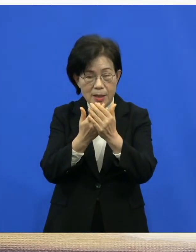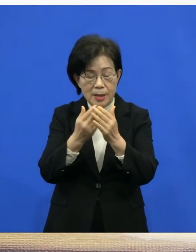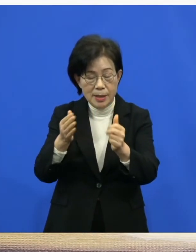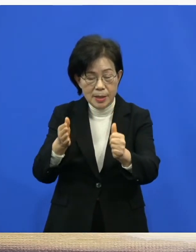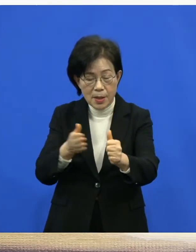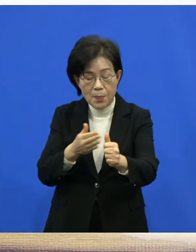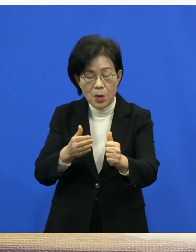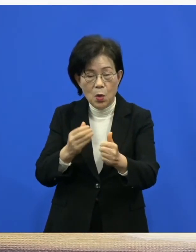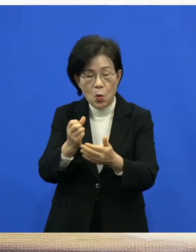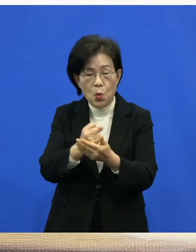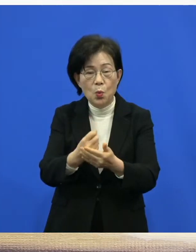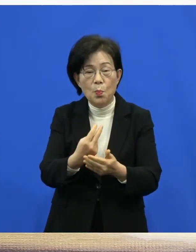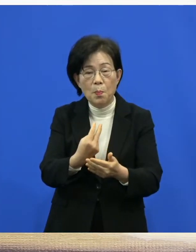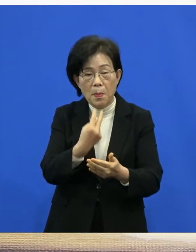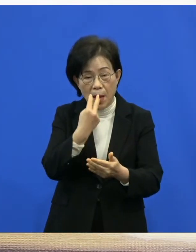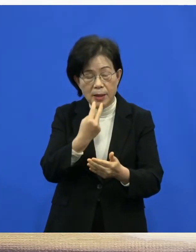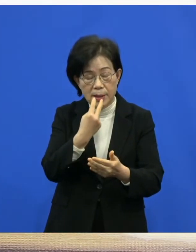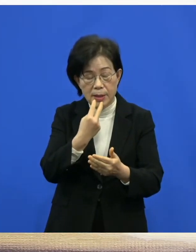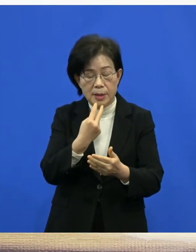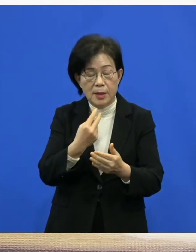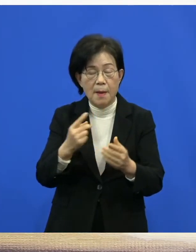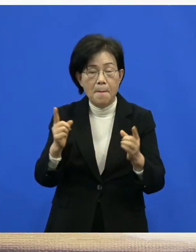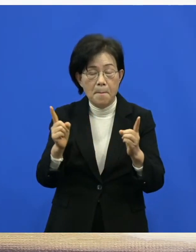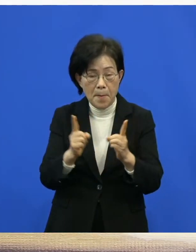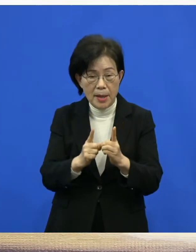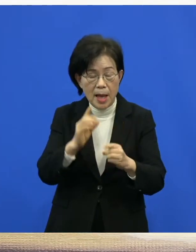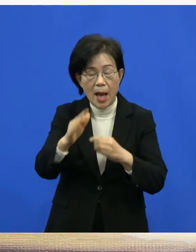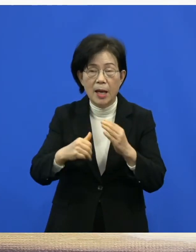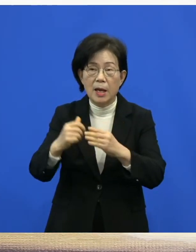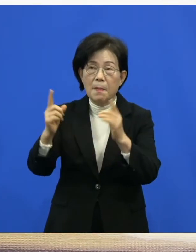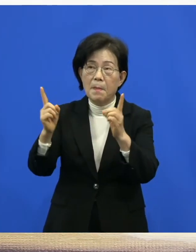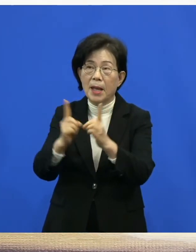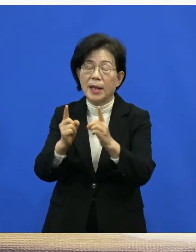운명적 만남, 하나님이 만나게 하신 사람,